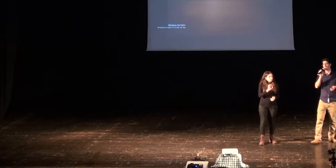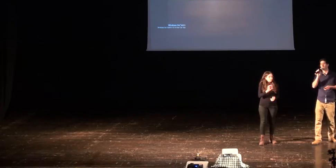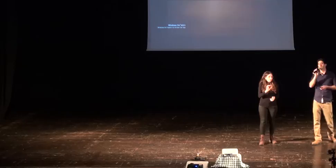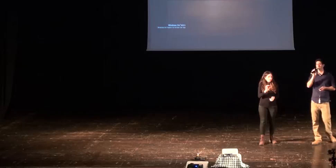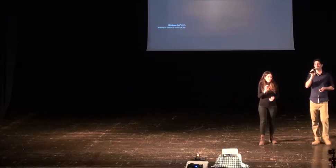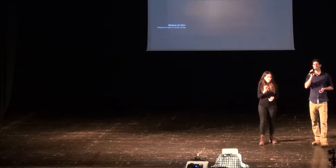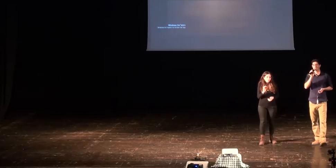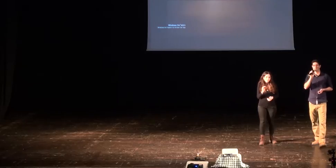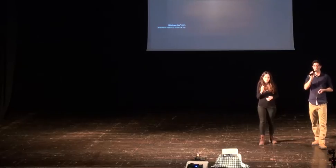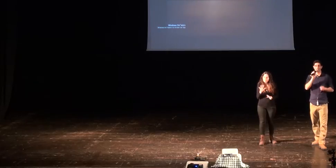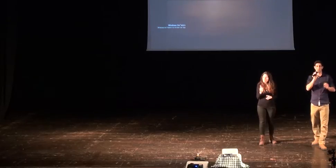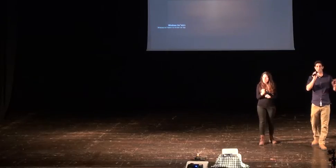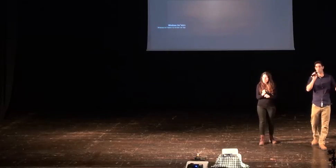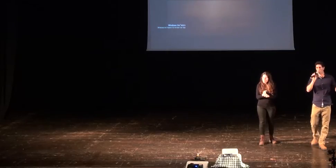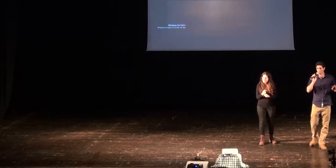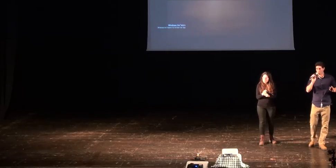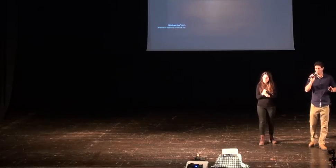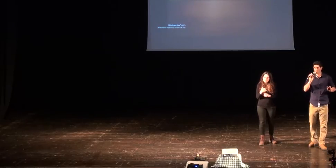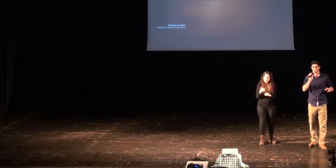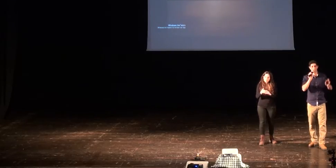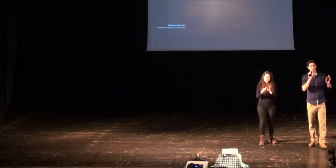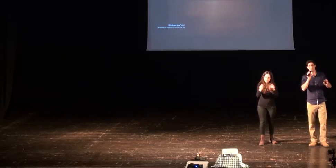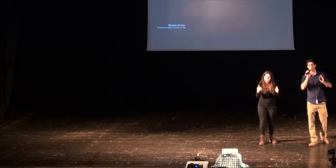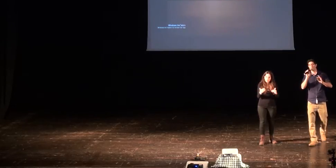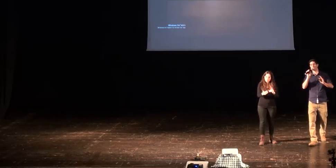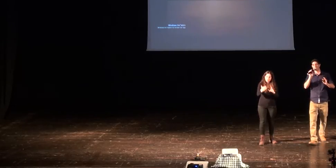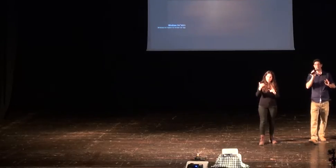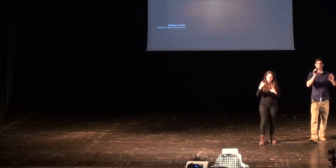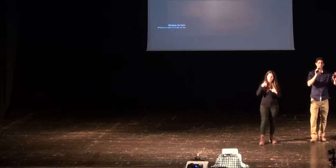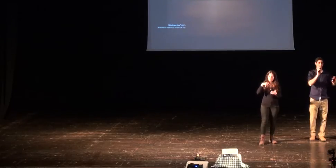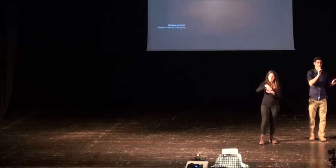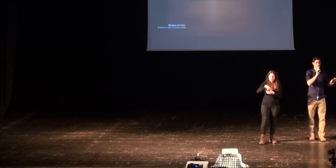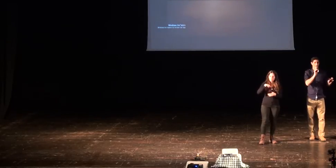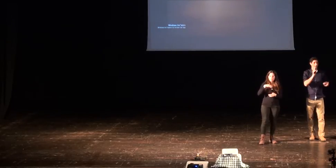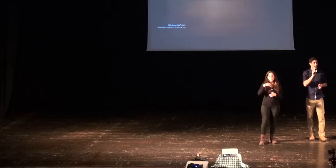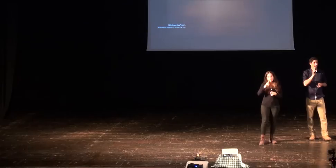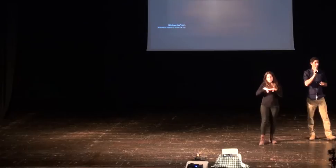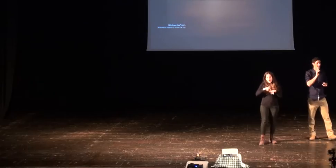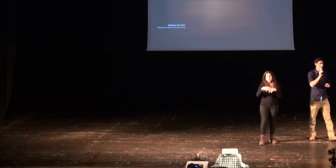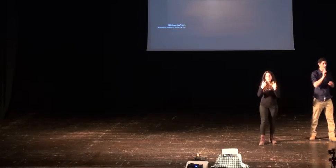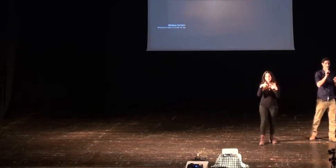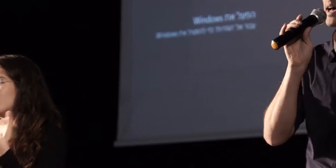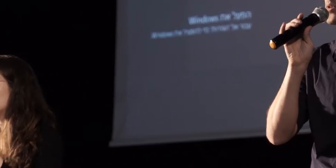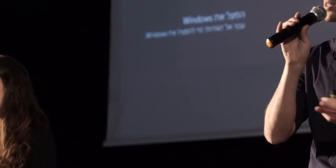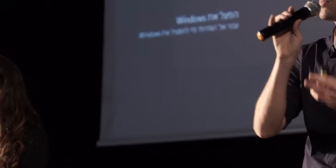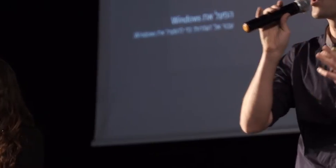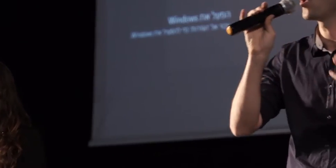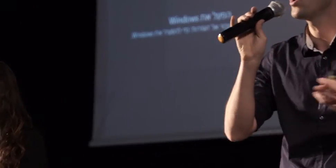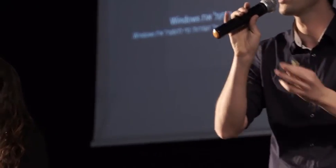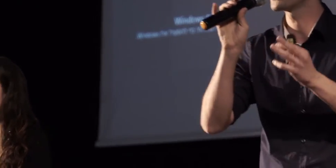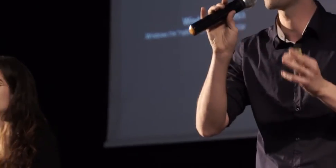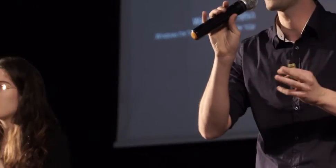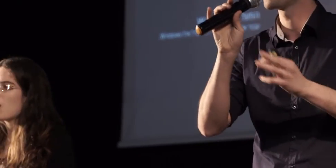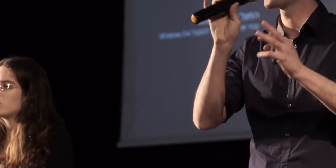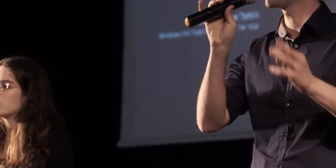חסרה שקופית. מה שאנחנו צריכים לעשות זה לעמוד מאחורי דוכן הסברה, וכשאנחנו עומדים מאחורי דוכן הסברה, אז עושים הסברה. אבל האמת היא שהסברה עושים